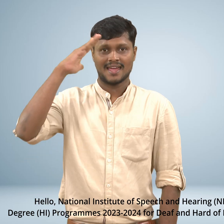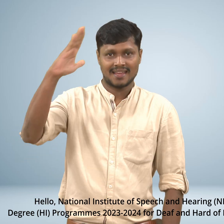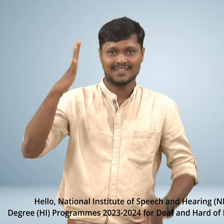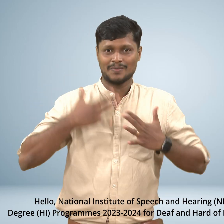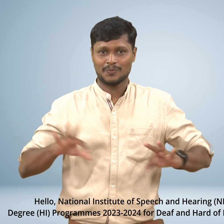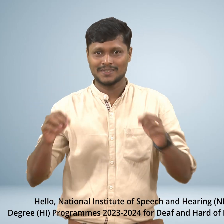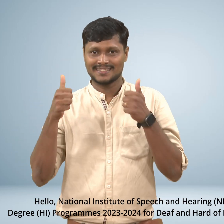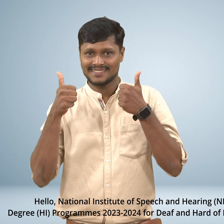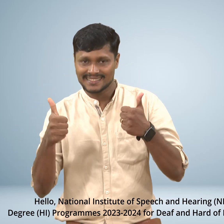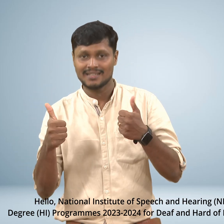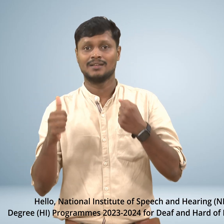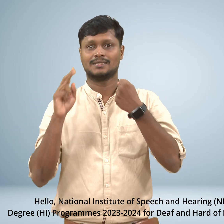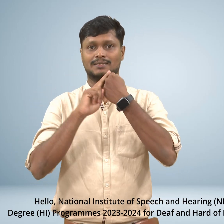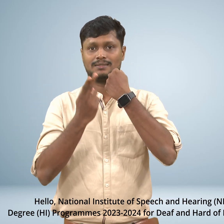ഹലോ, നാഷണൽ ഇൻസ്റ്റിറ്റ്യൂട്ട് ഓഫ് സ്പീച്ച് ആൻഡ് ഹിയറിംഗ്